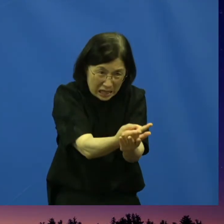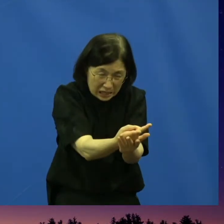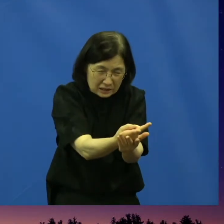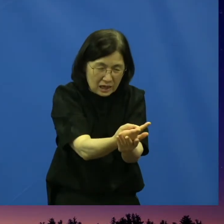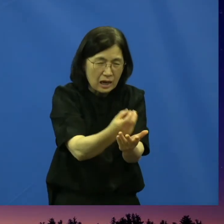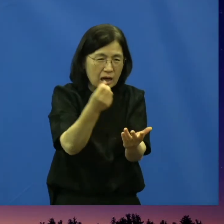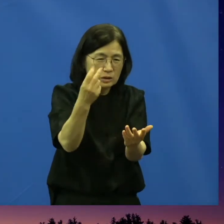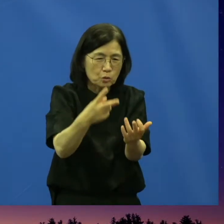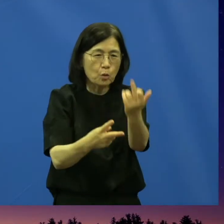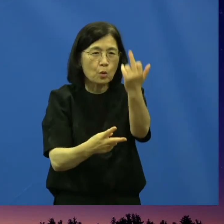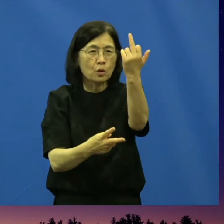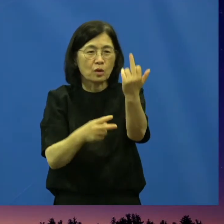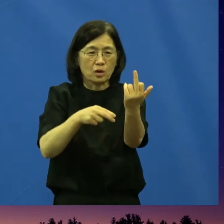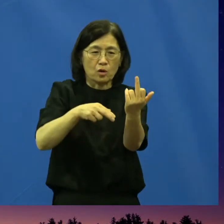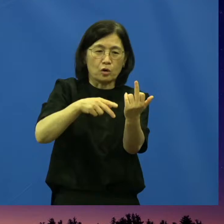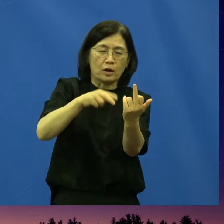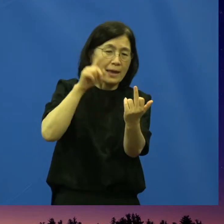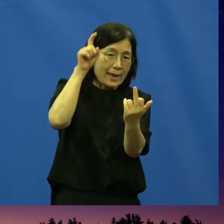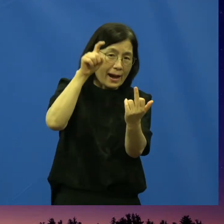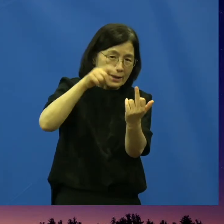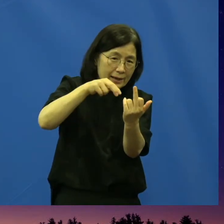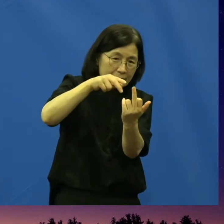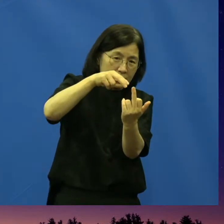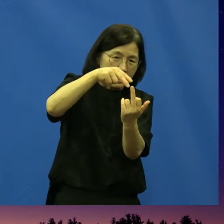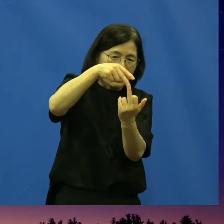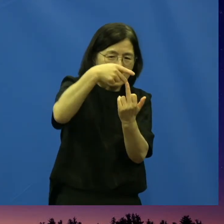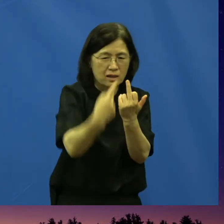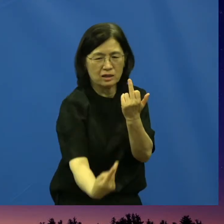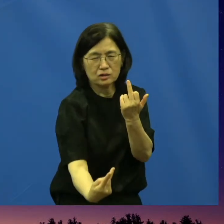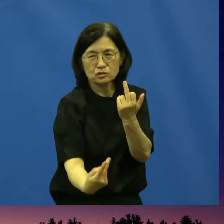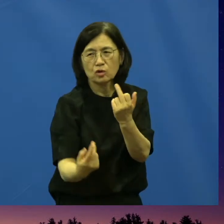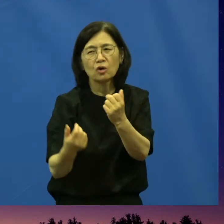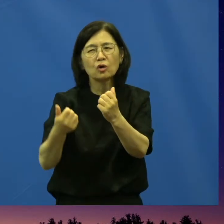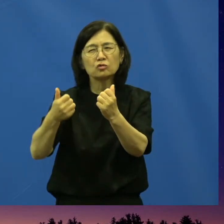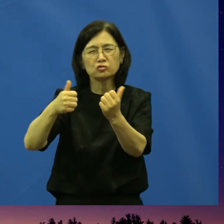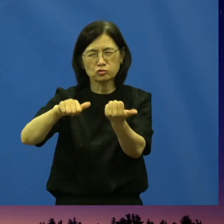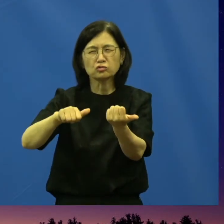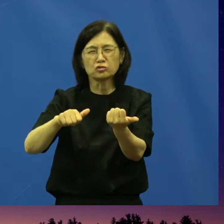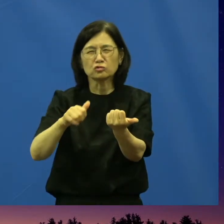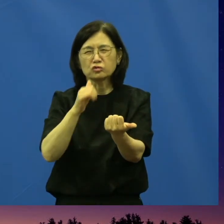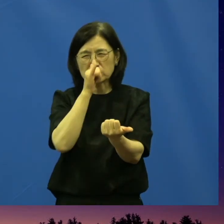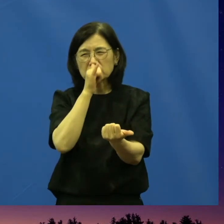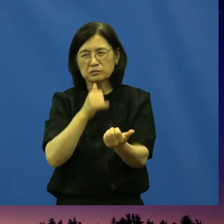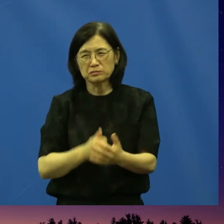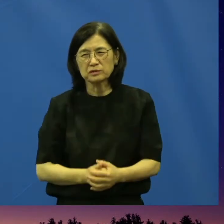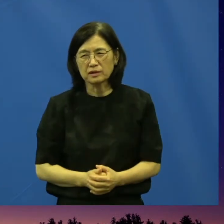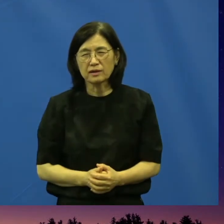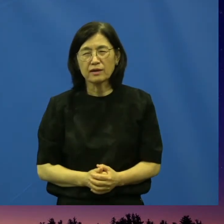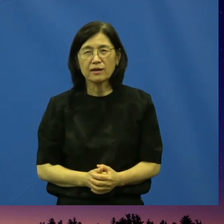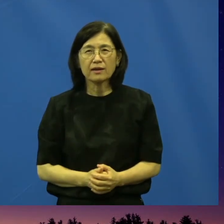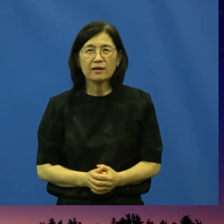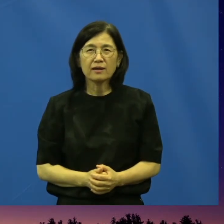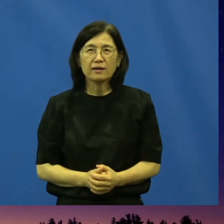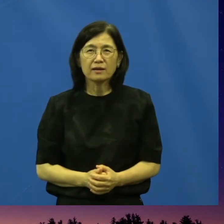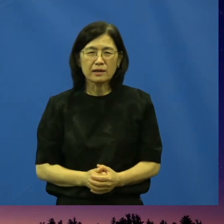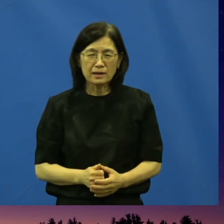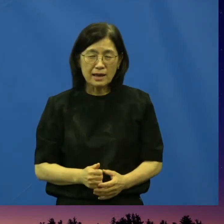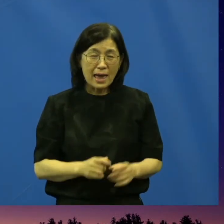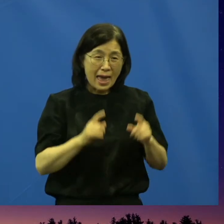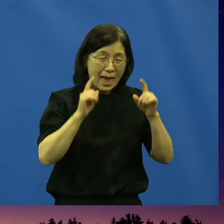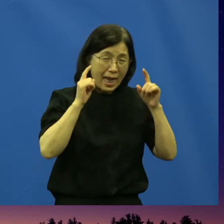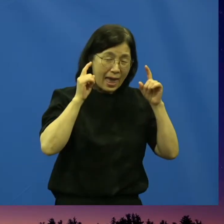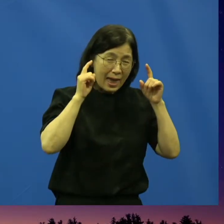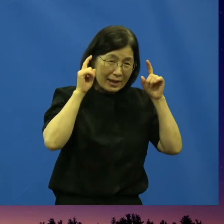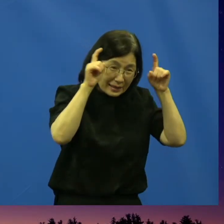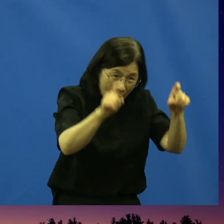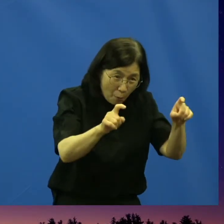떨어지거나 뭐 죽을 수도 있는 그런 위기에 언제나 처할 수 있는 게 양입니다. 오늘 우리의 모습과 같아요, 여러분. 양이 꼭